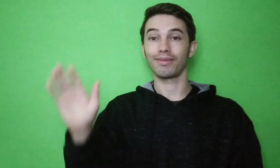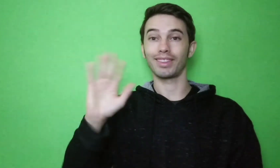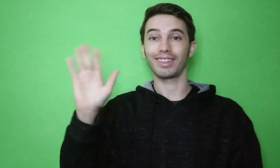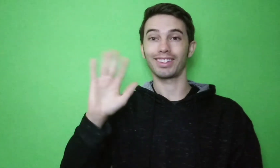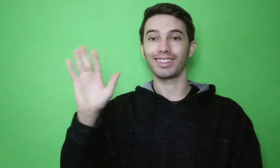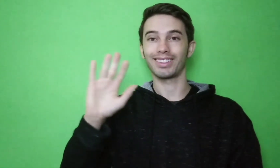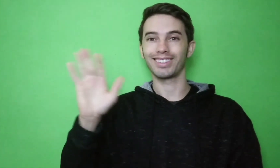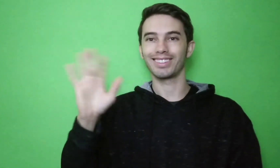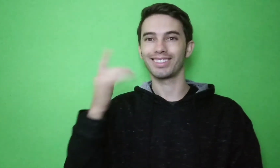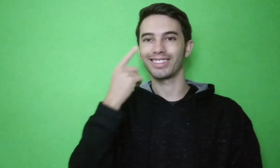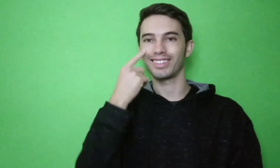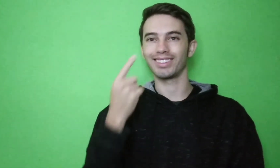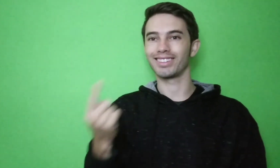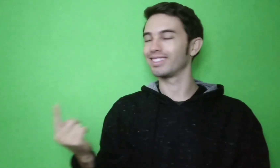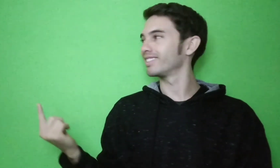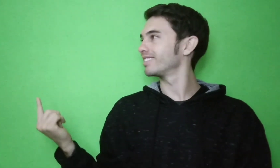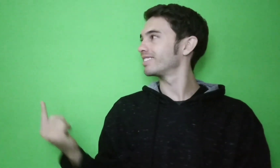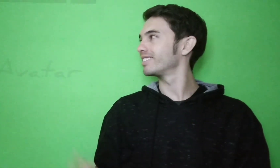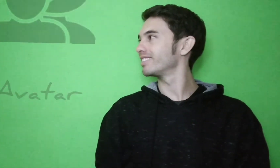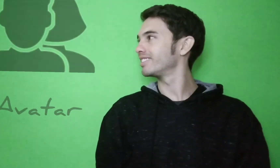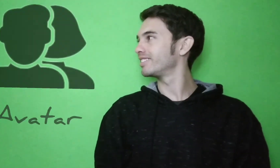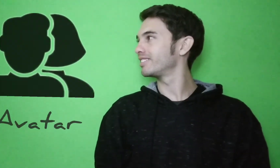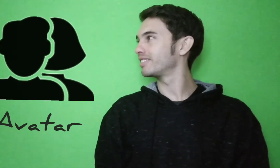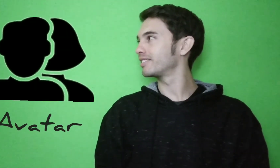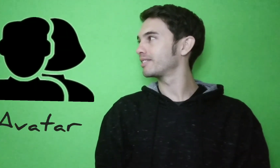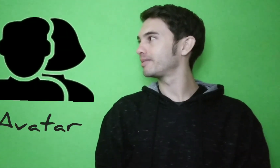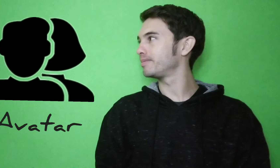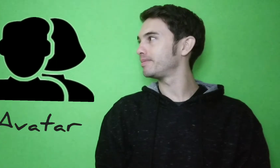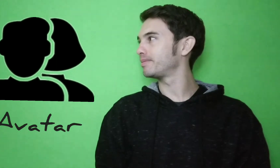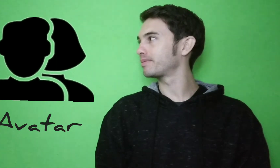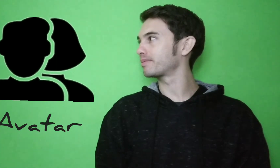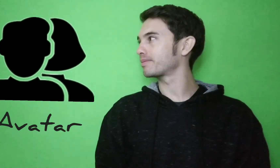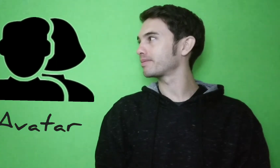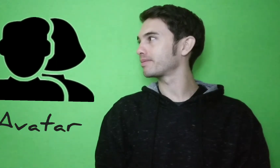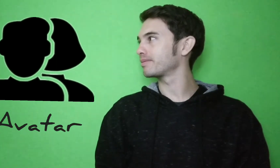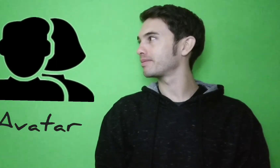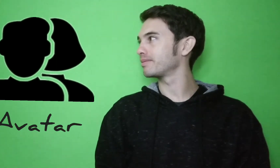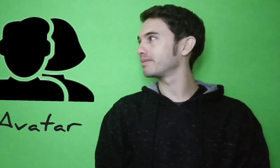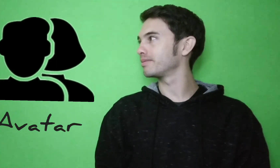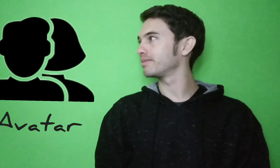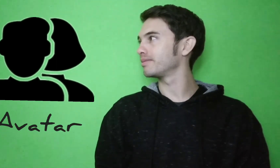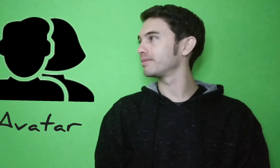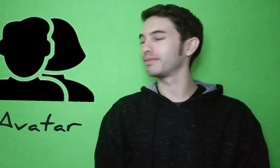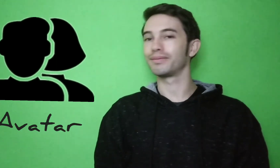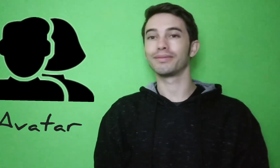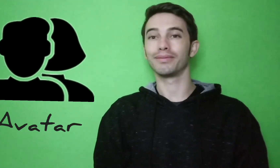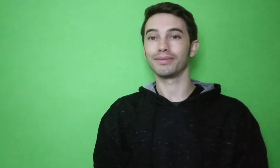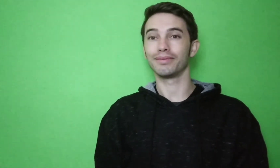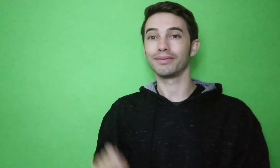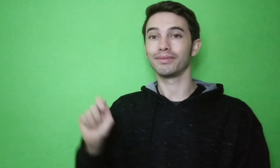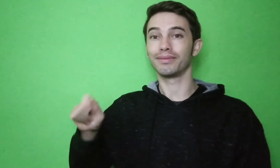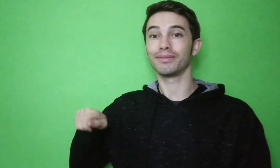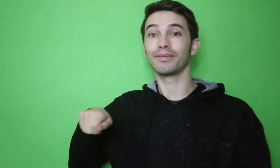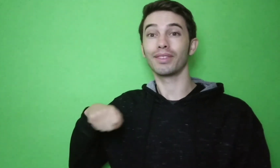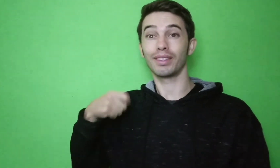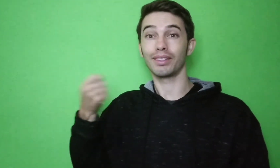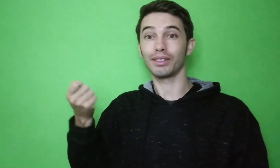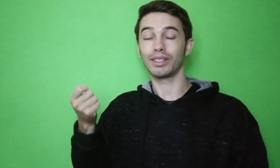fala pessoal feijão no Avatar e para fazer o